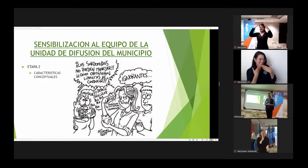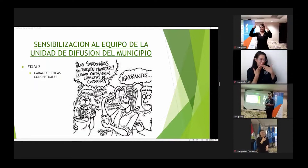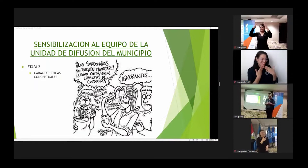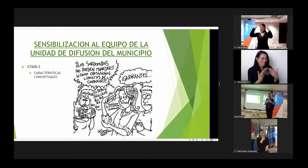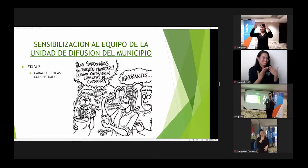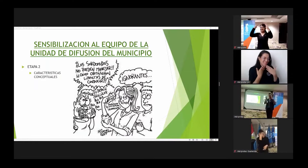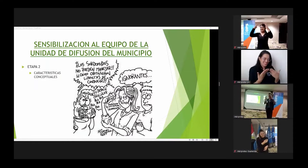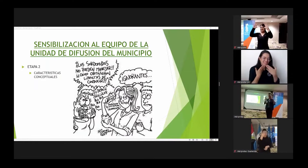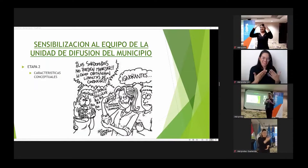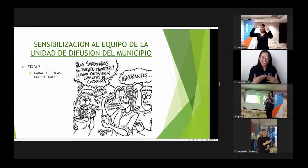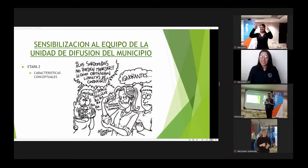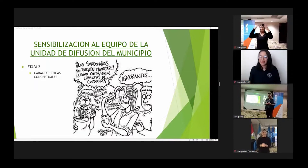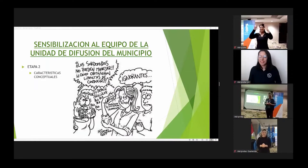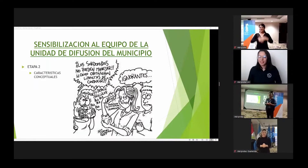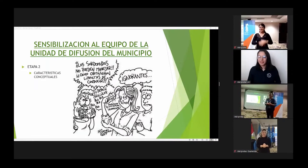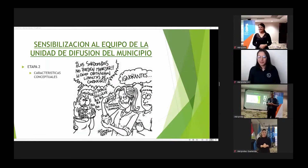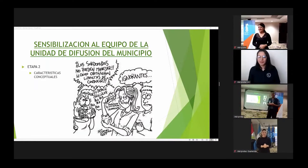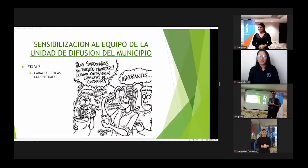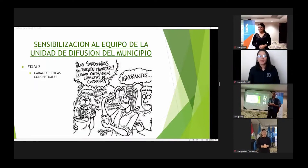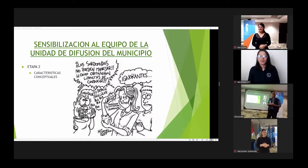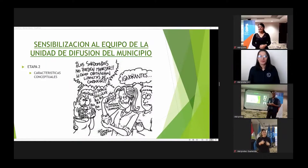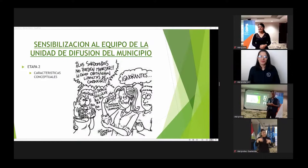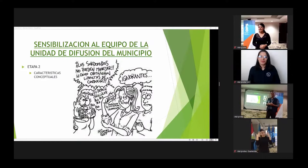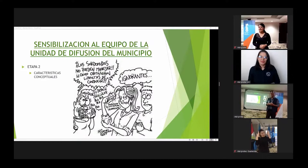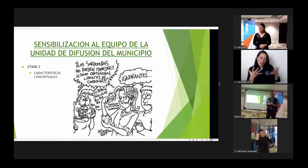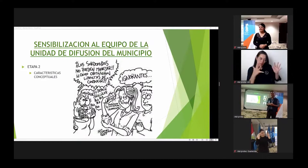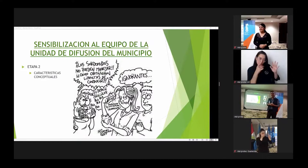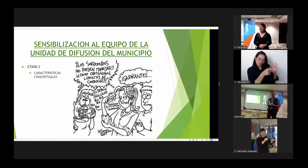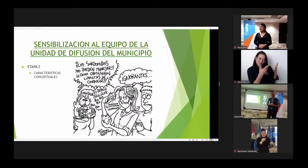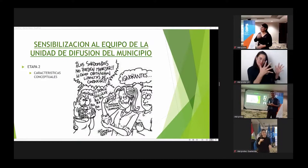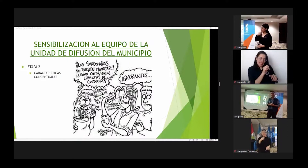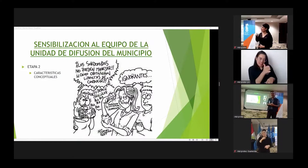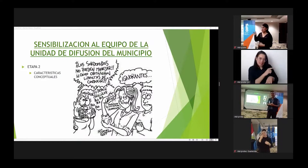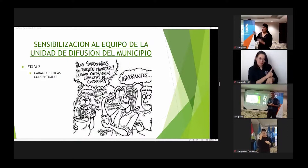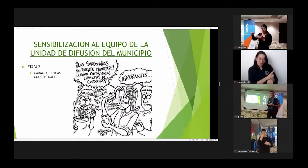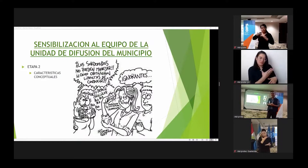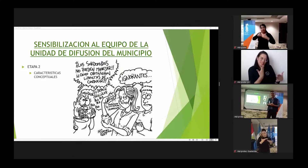Gracias. Y este aplauso va para ti, por darme otros 10 minutos.